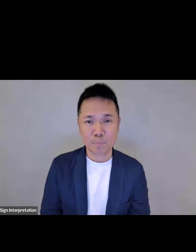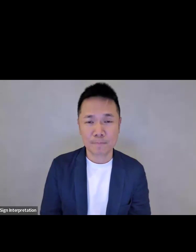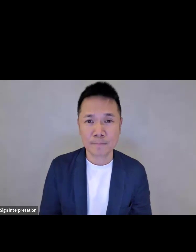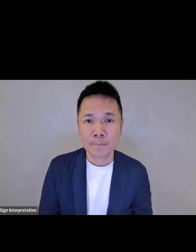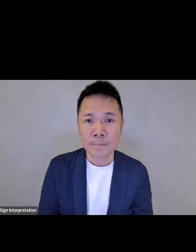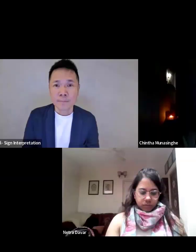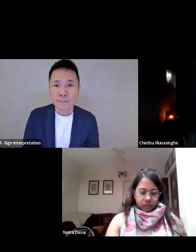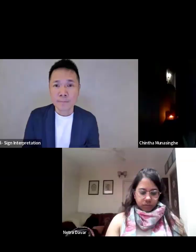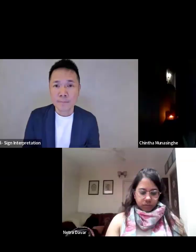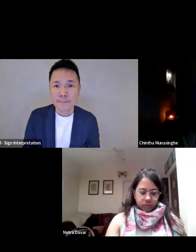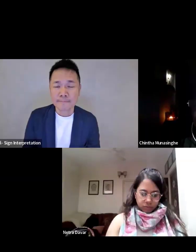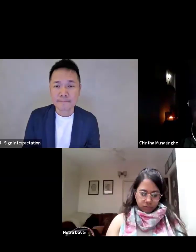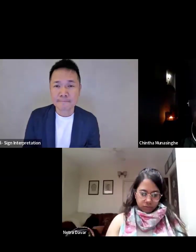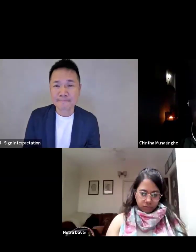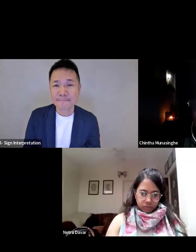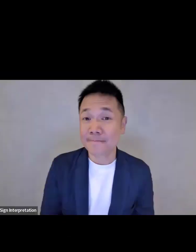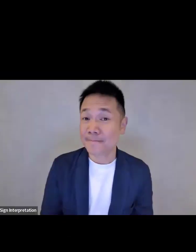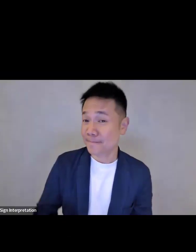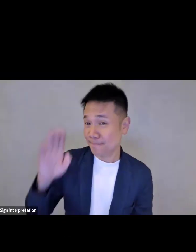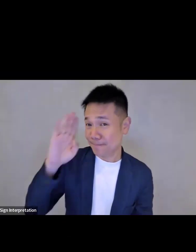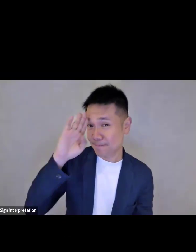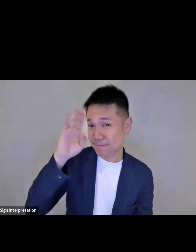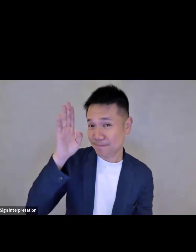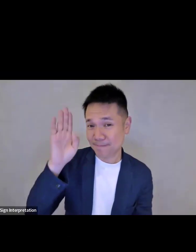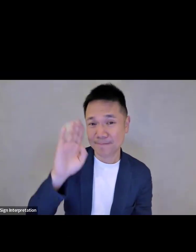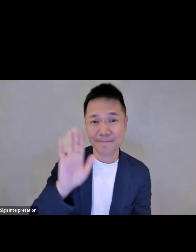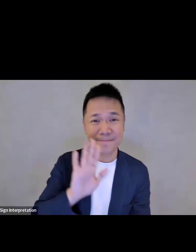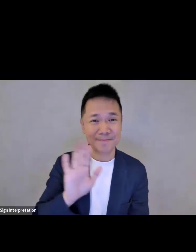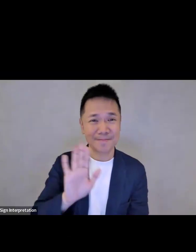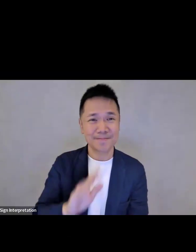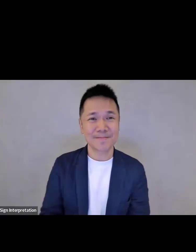好 ，Machita， 请你发言。